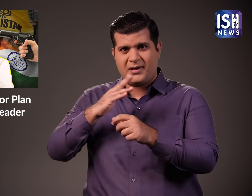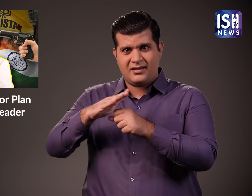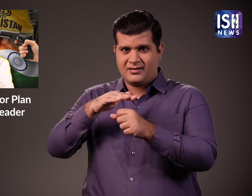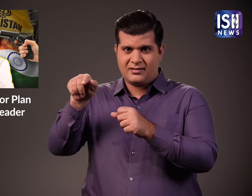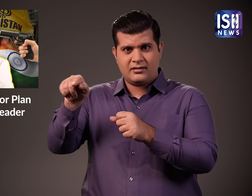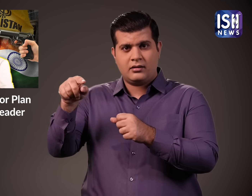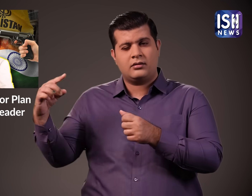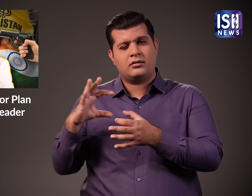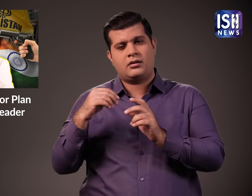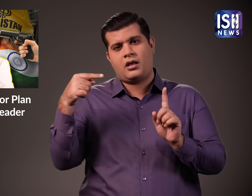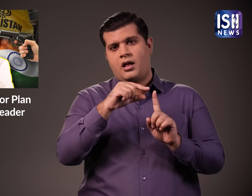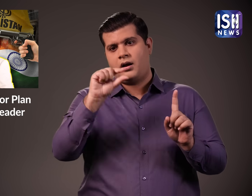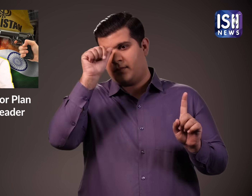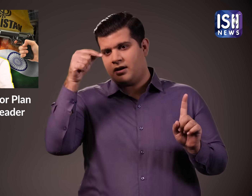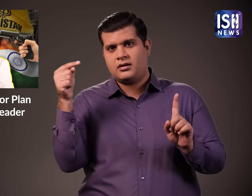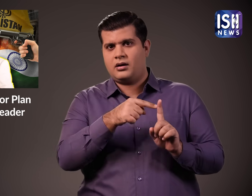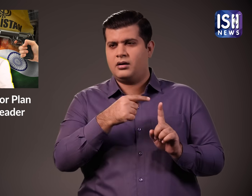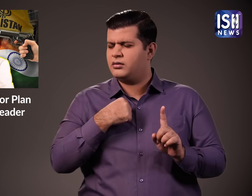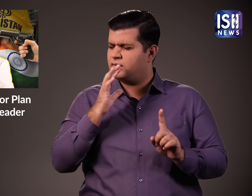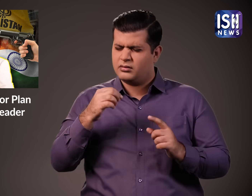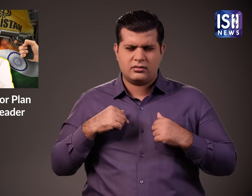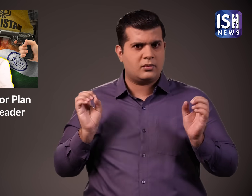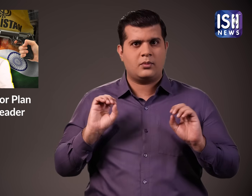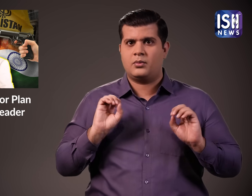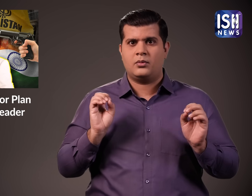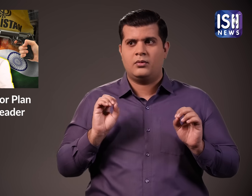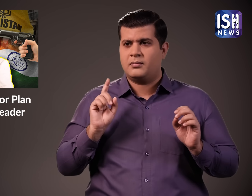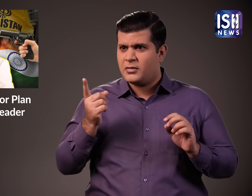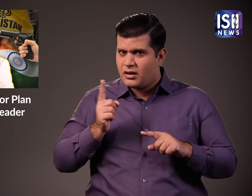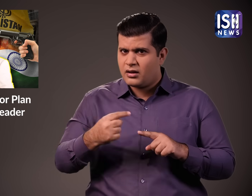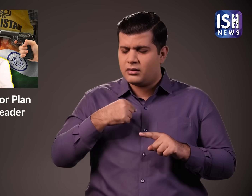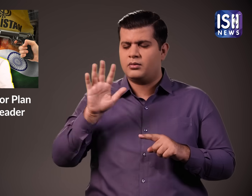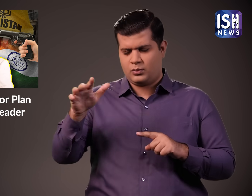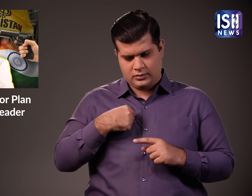है। भारत सरकार इस मामले की आगे जांच कर रही